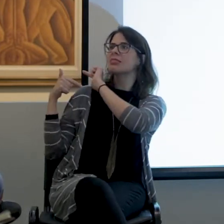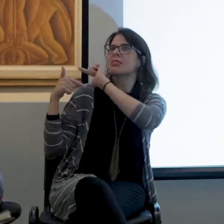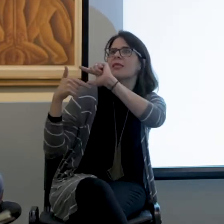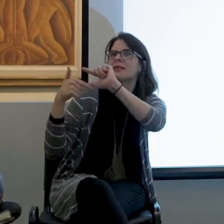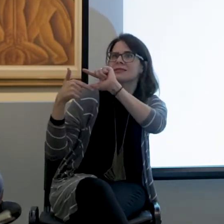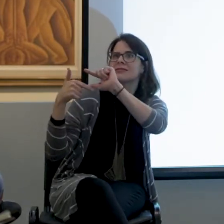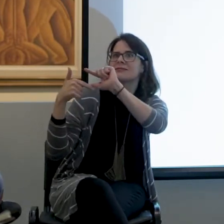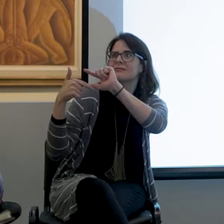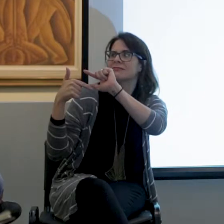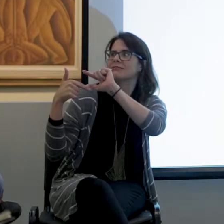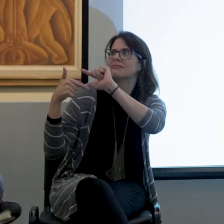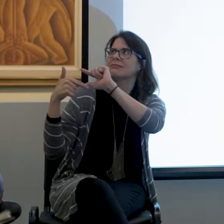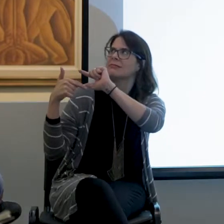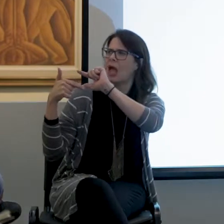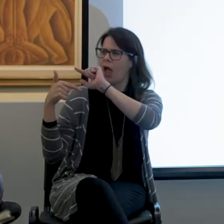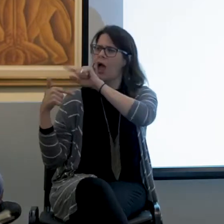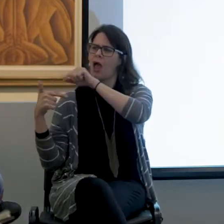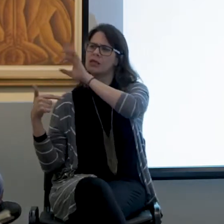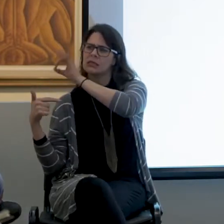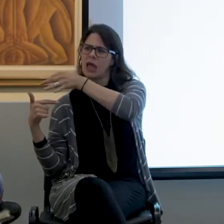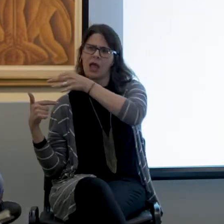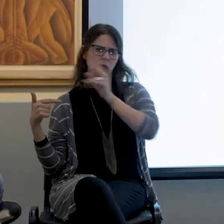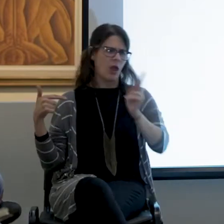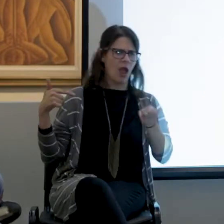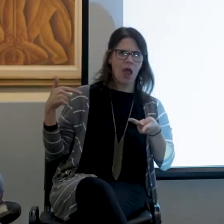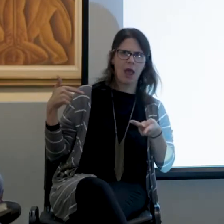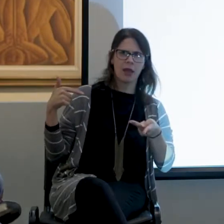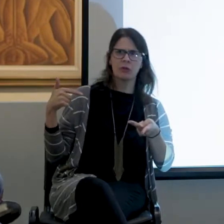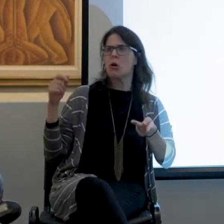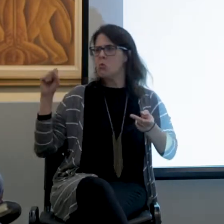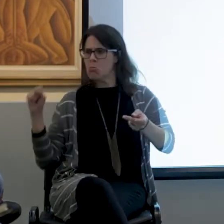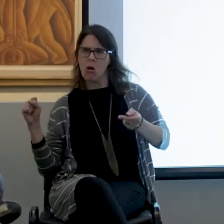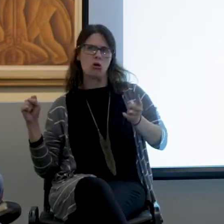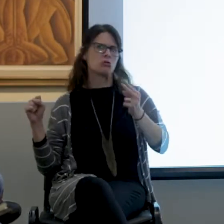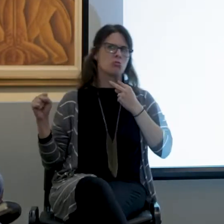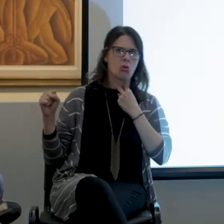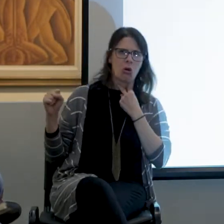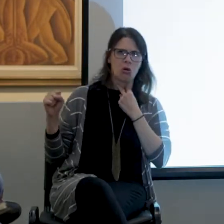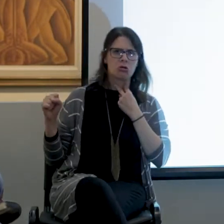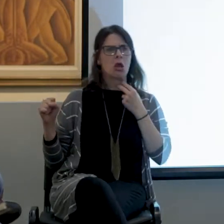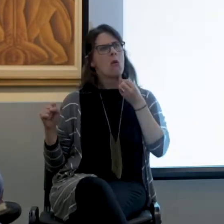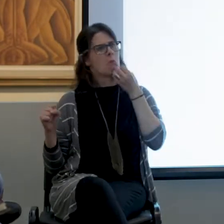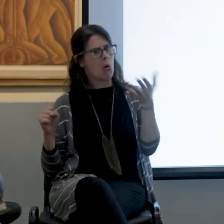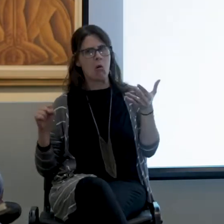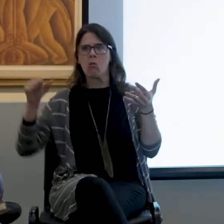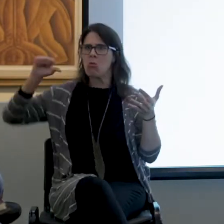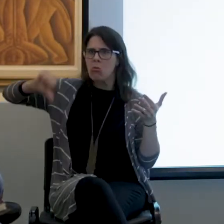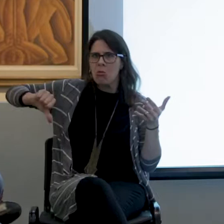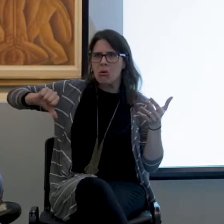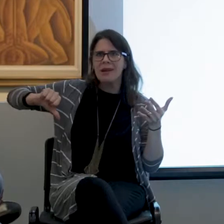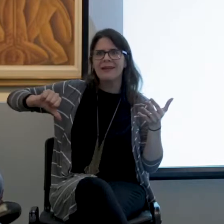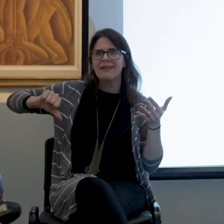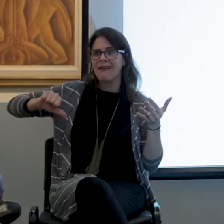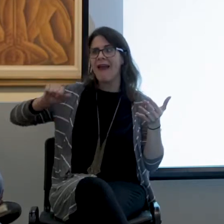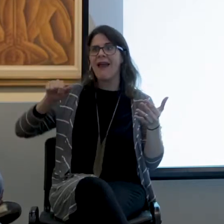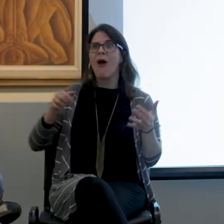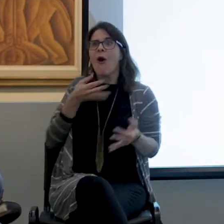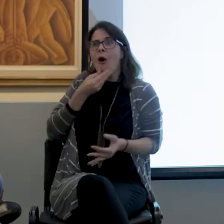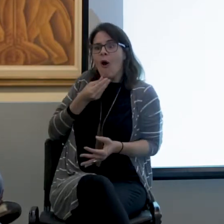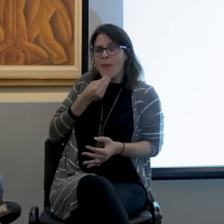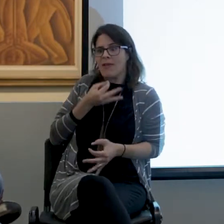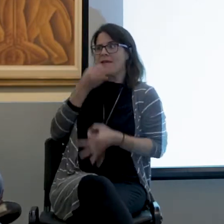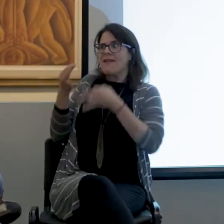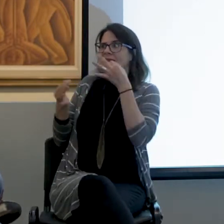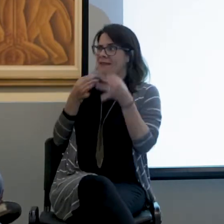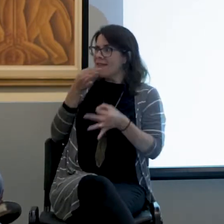dizia o que está certo e o que está errado, aquele que é bom pintor, aquele que não é. aquele que representa as coisas direitinho, aquele